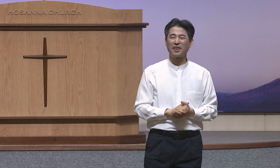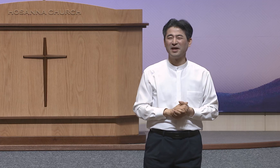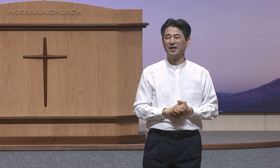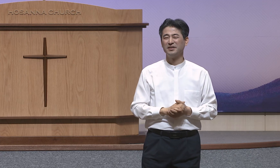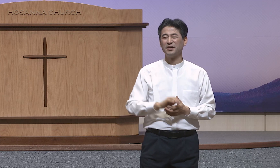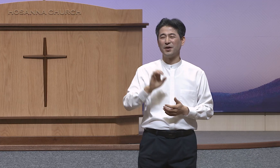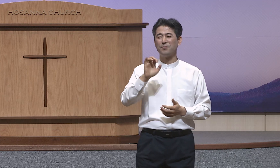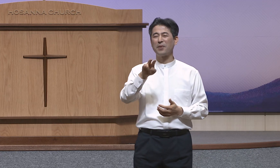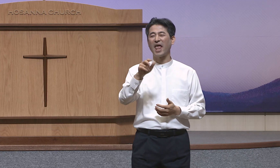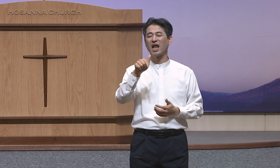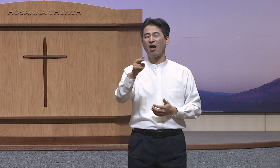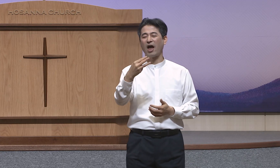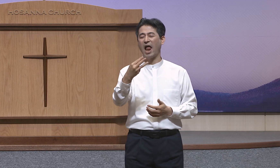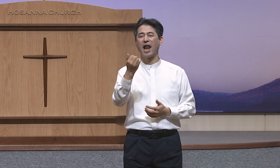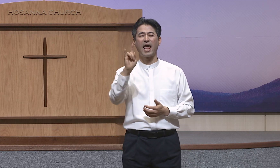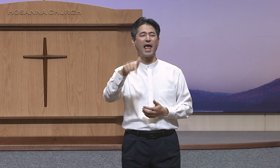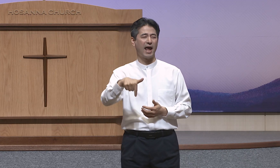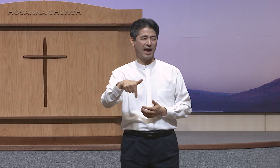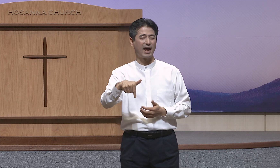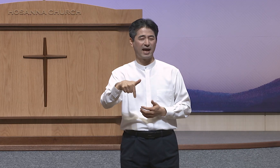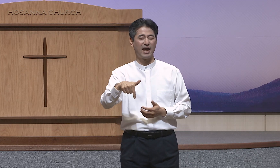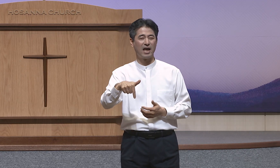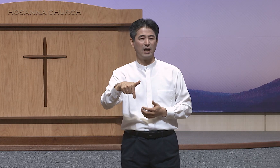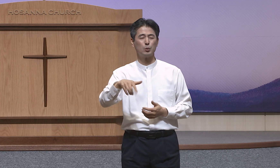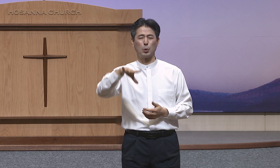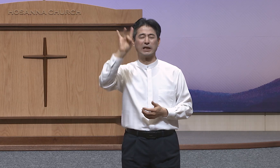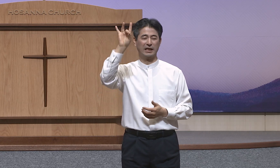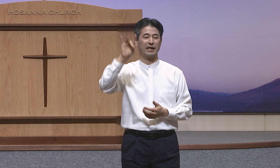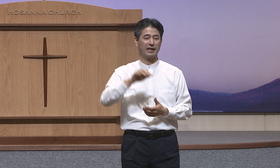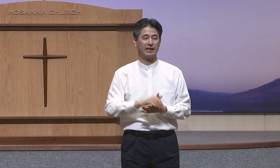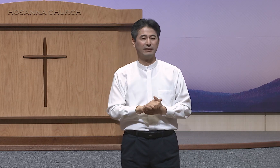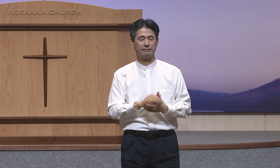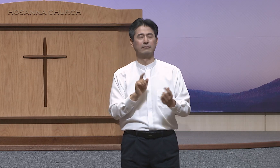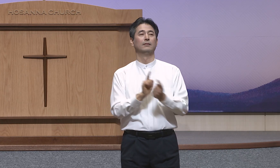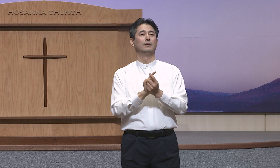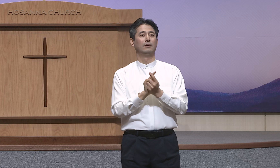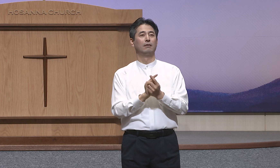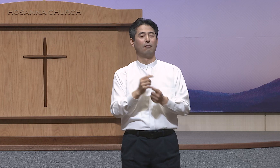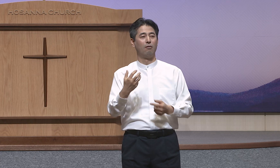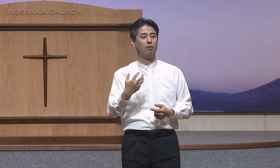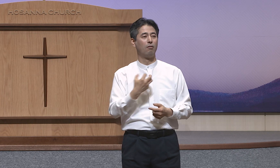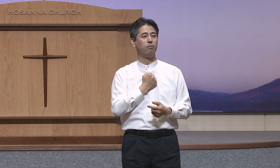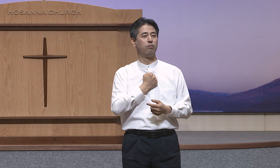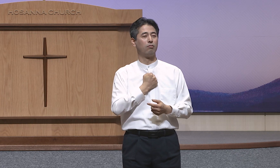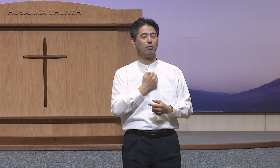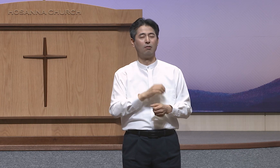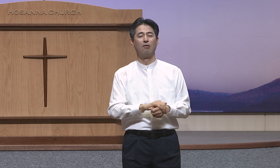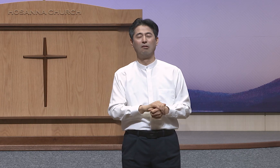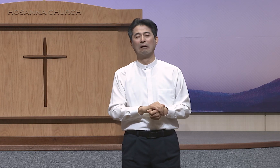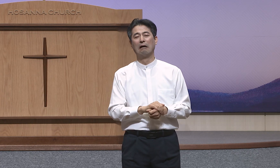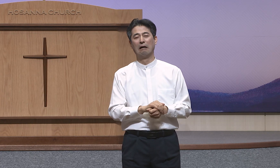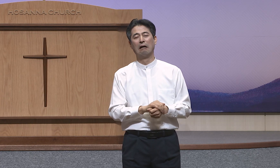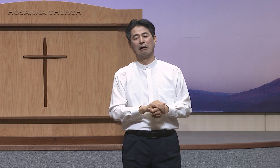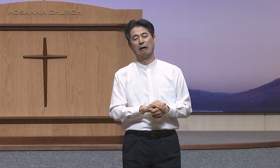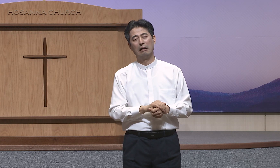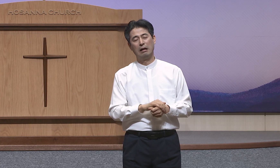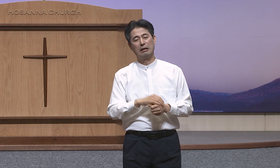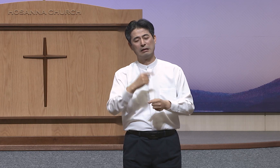검사를 했더니 폐결핵이라고 하더라고요. 그래서 폐결핵이니까 저는 그때 그런